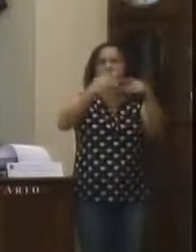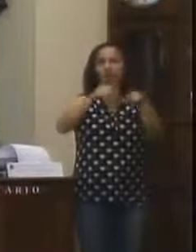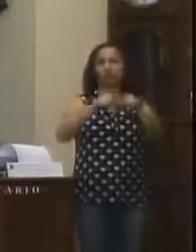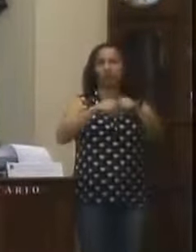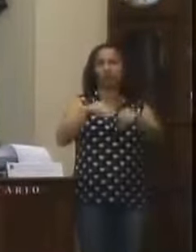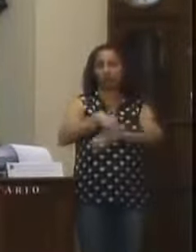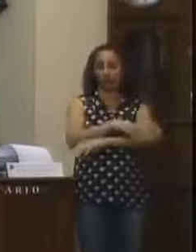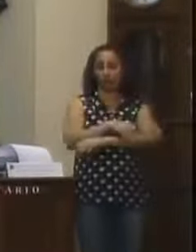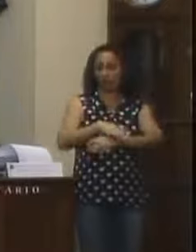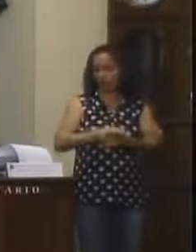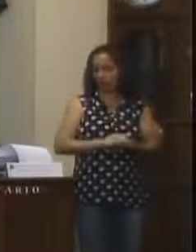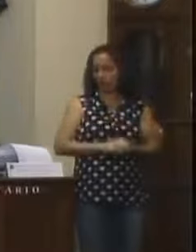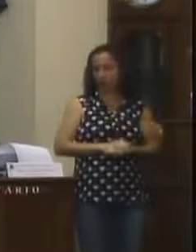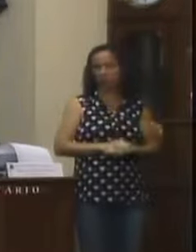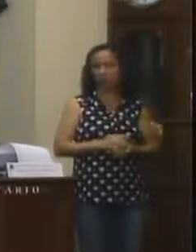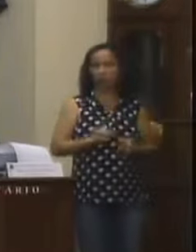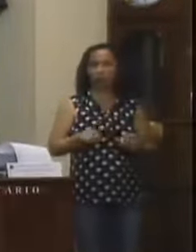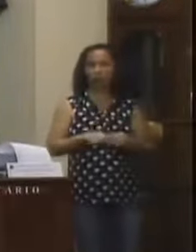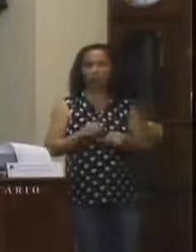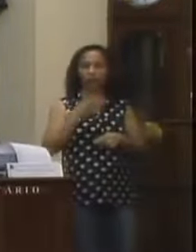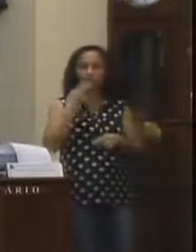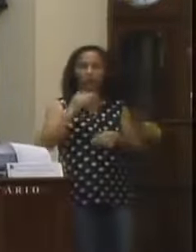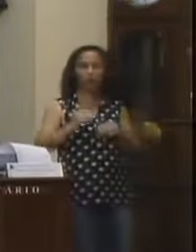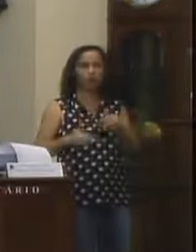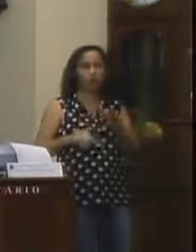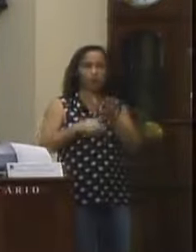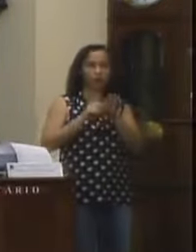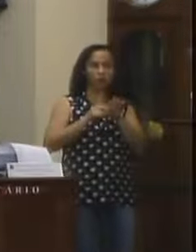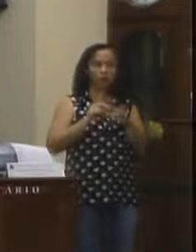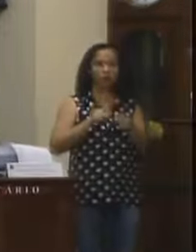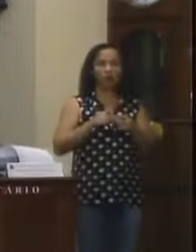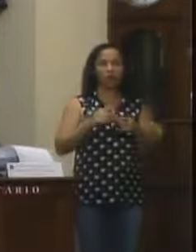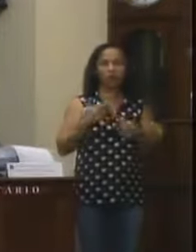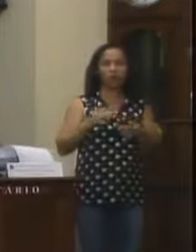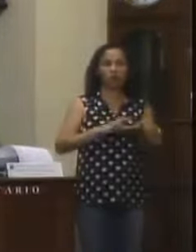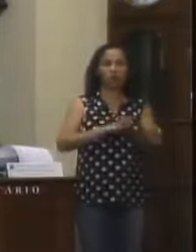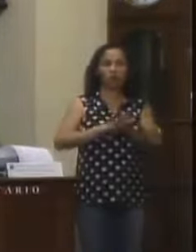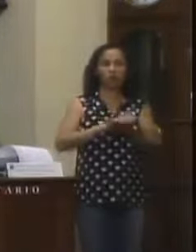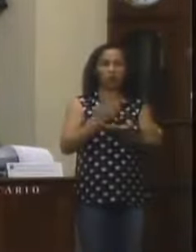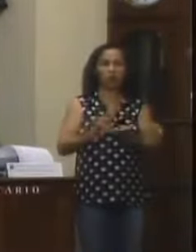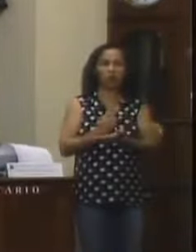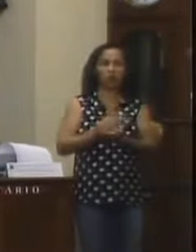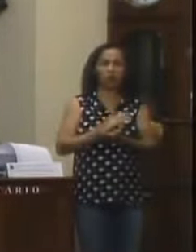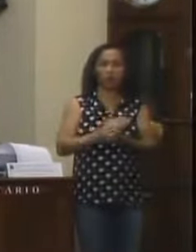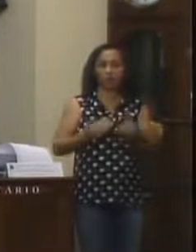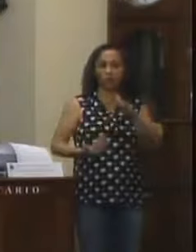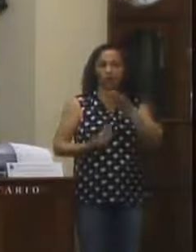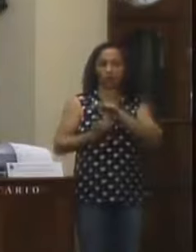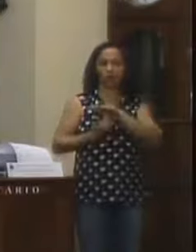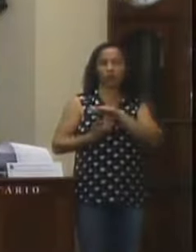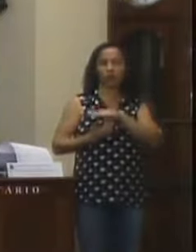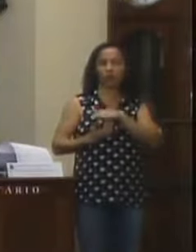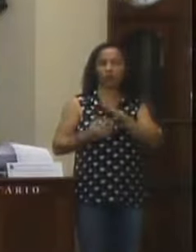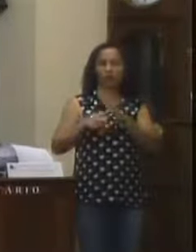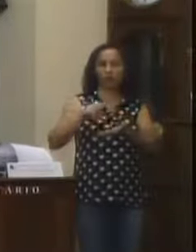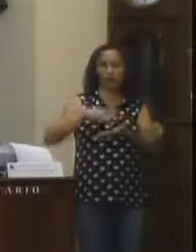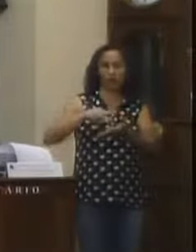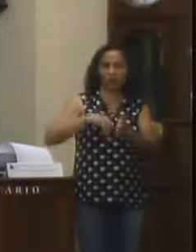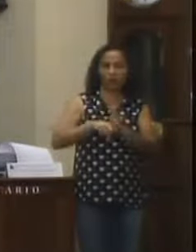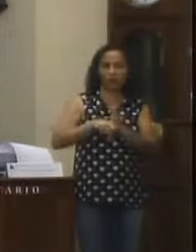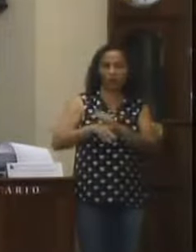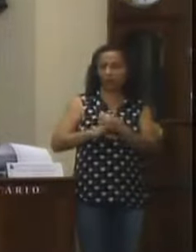públicos. Assim, conforme apresentado acima, não há vício de competência no projeto de lei em questão. Por fim, analisando o projeto de lei ordinário enviado a esta